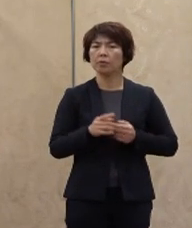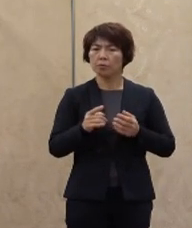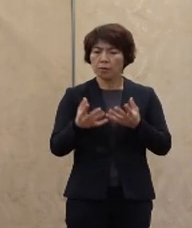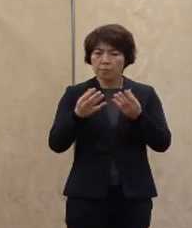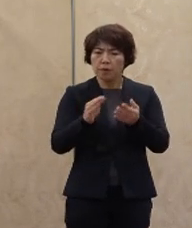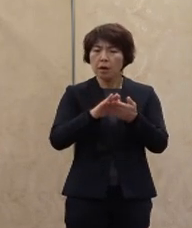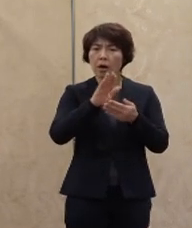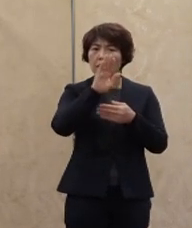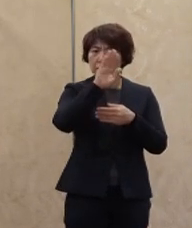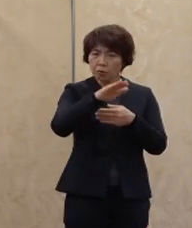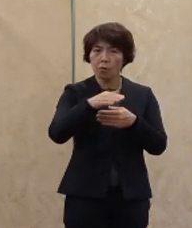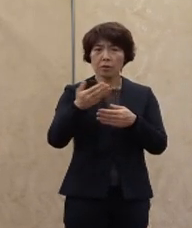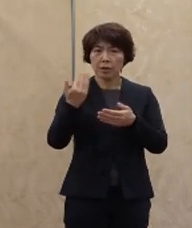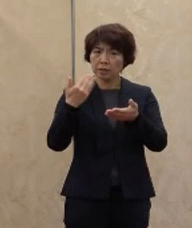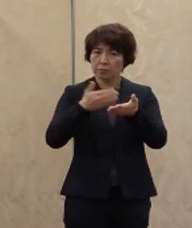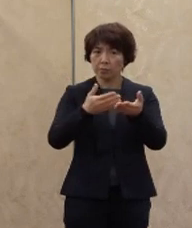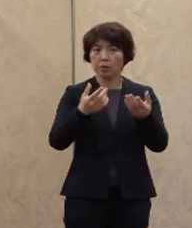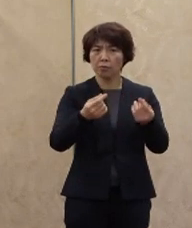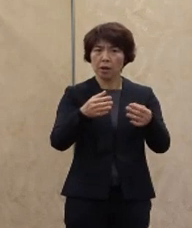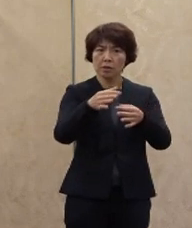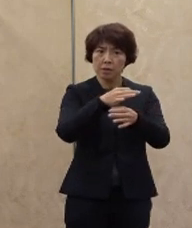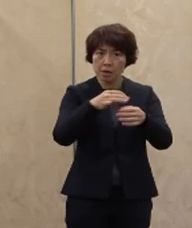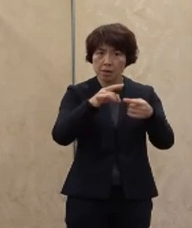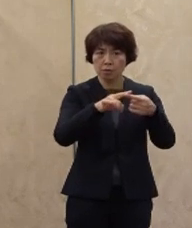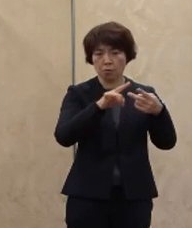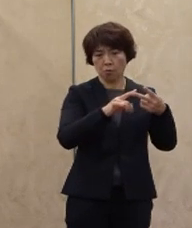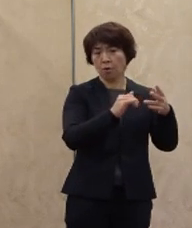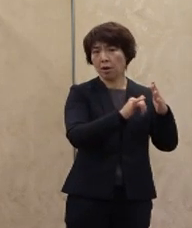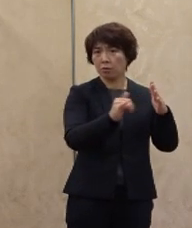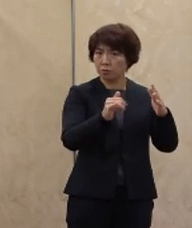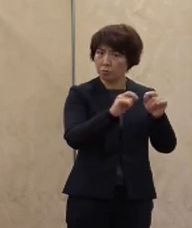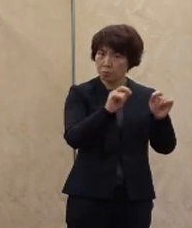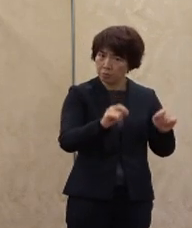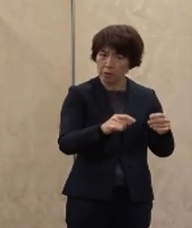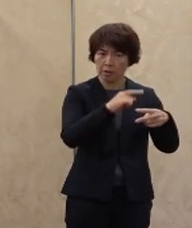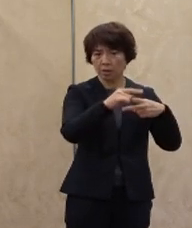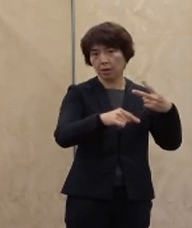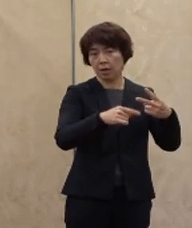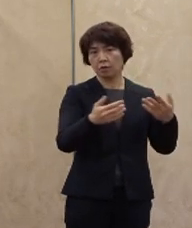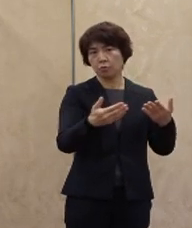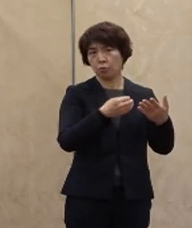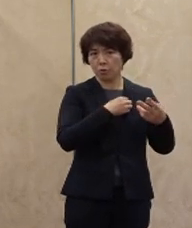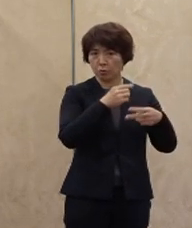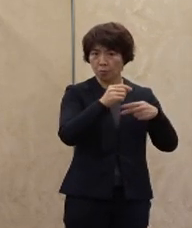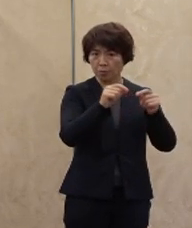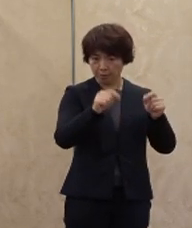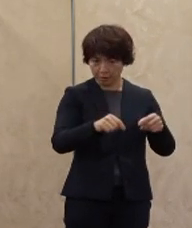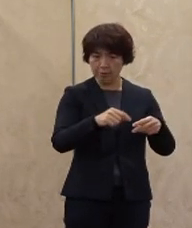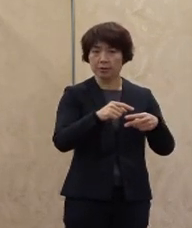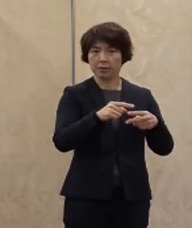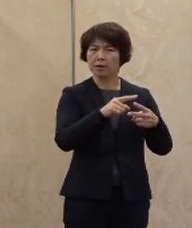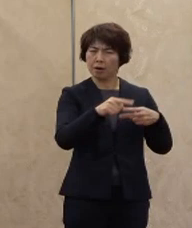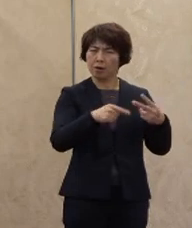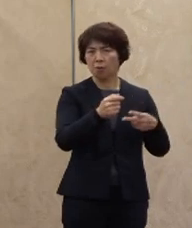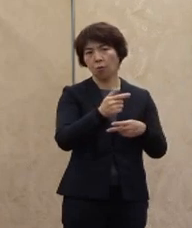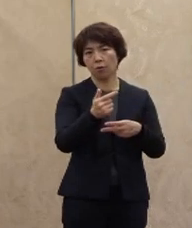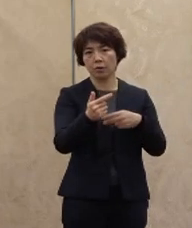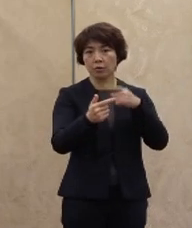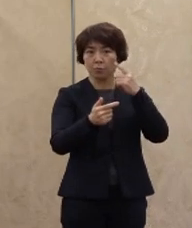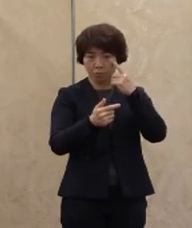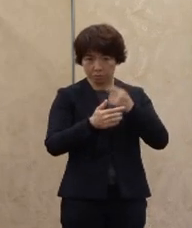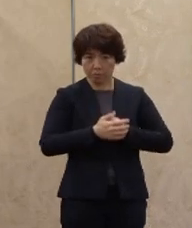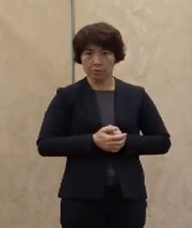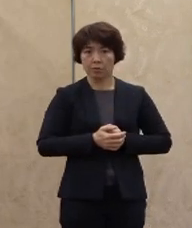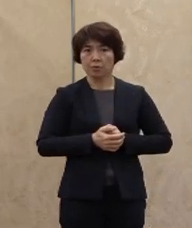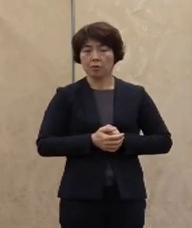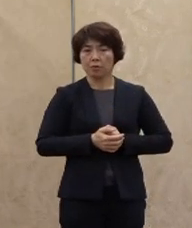そういう僕が先ほど申し上げたところが一番大きな問題なんじゃないのかなというふうに思います。じゃあこの中で緊急事態宣言